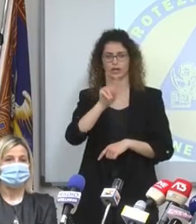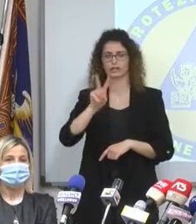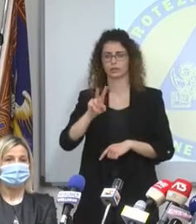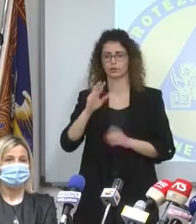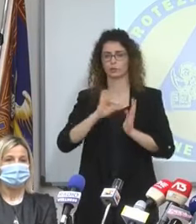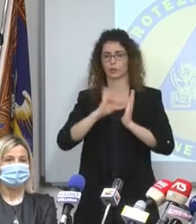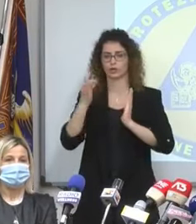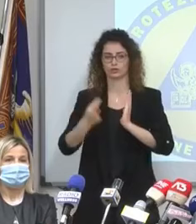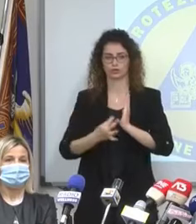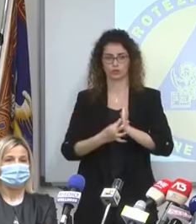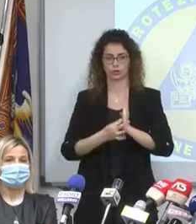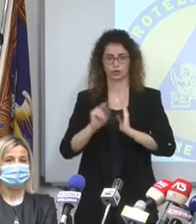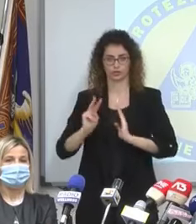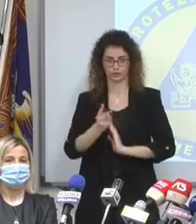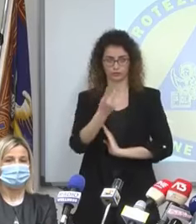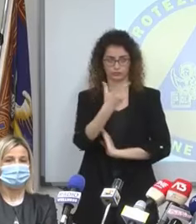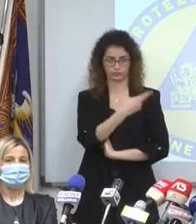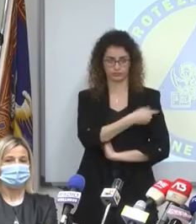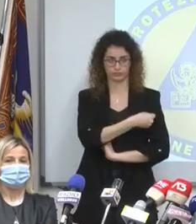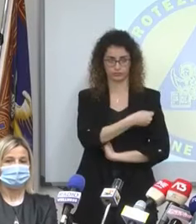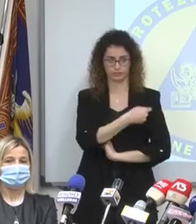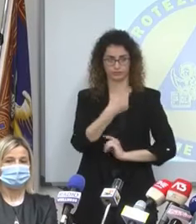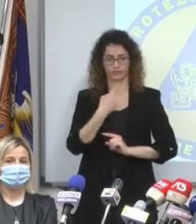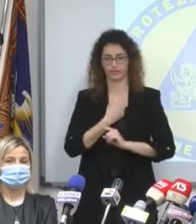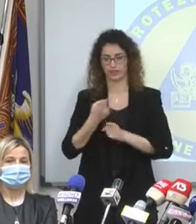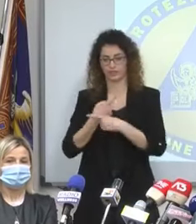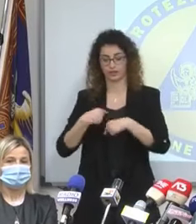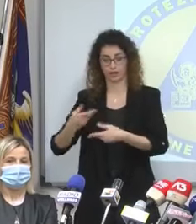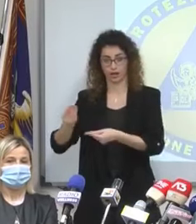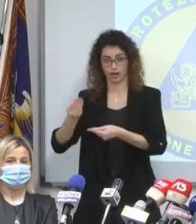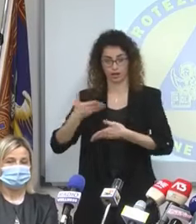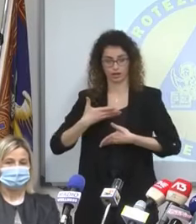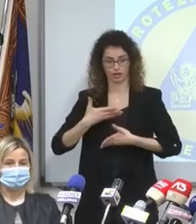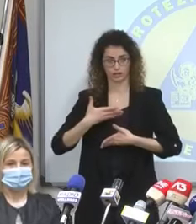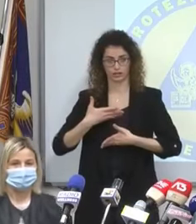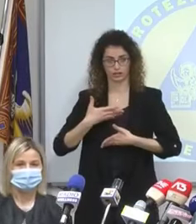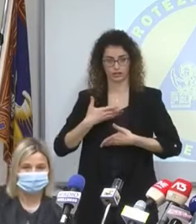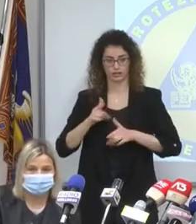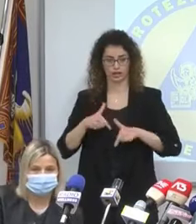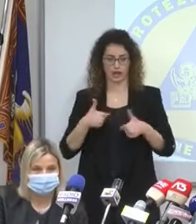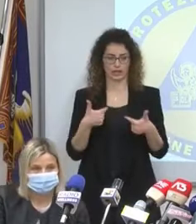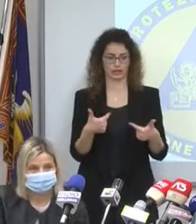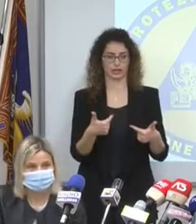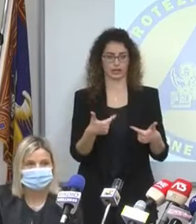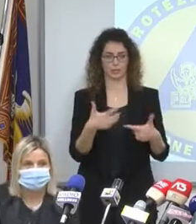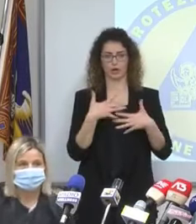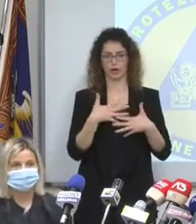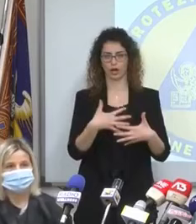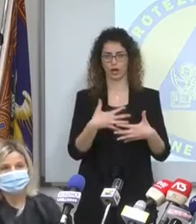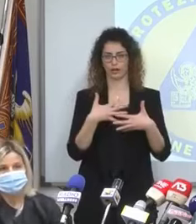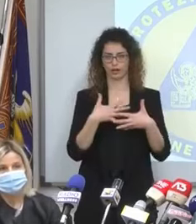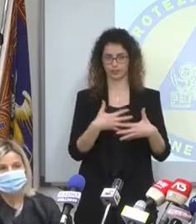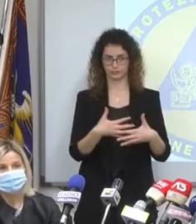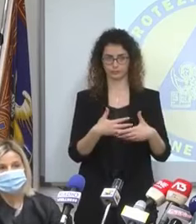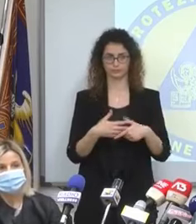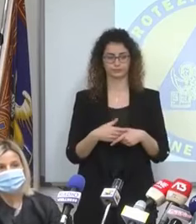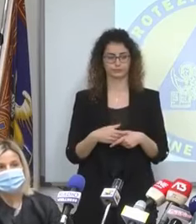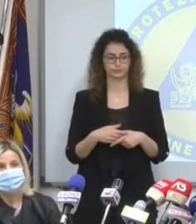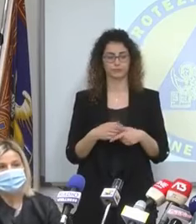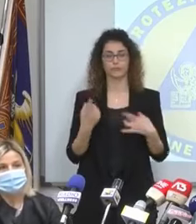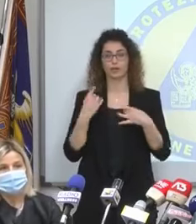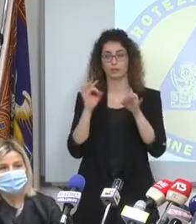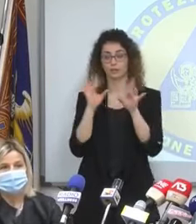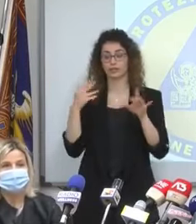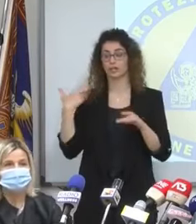42 giorni i richiami, dovrebbe arrivare la circolare per dare un po' anche di fiato, me l'ha detto